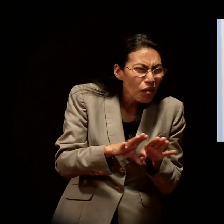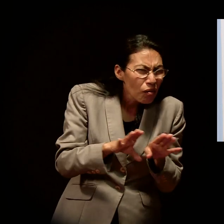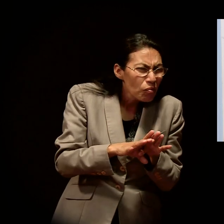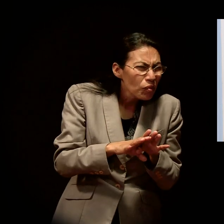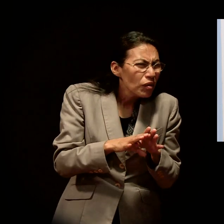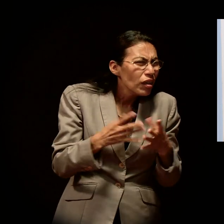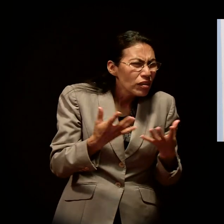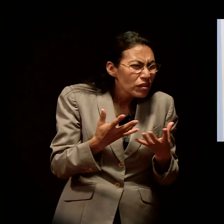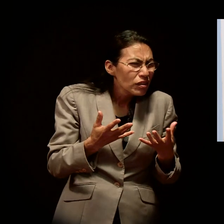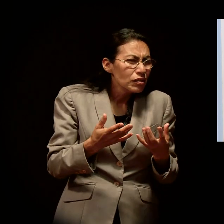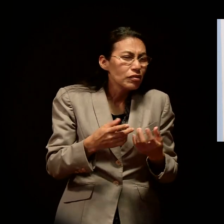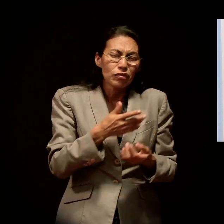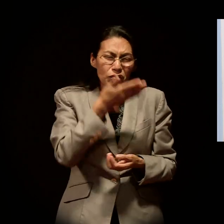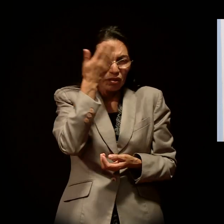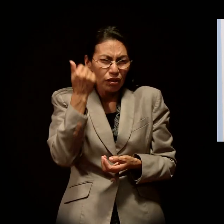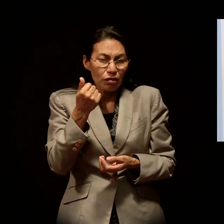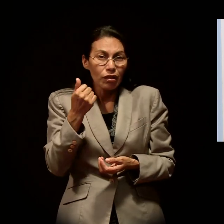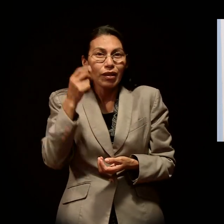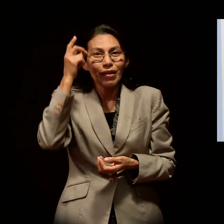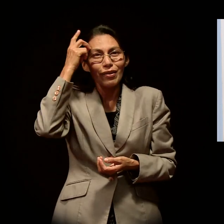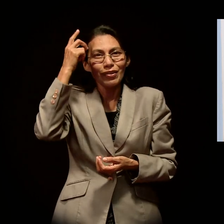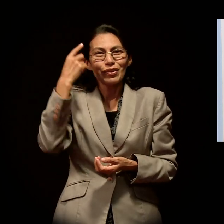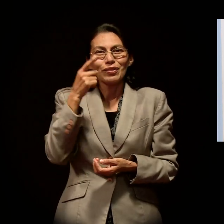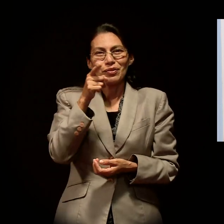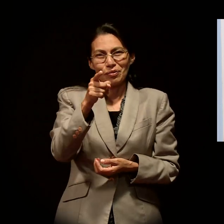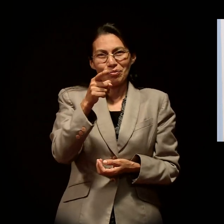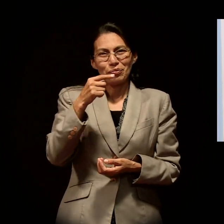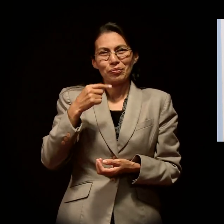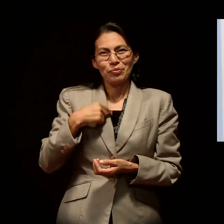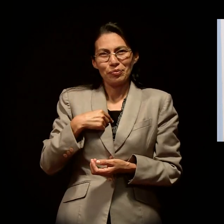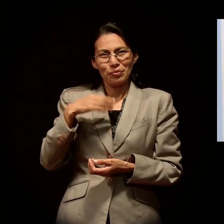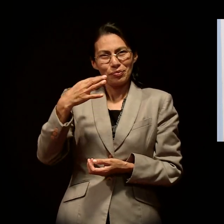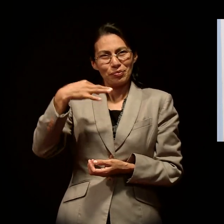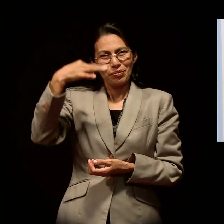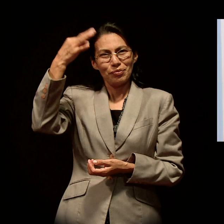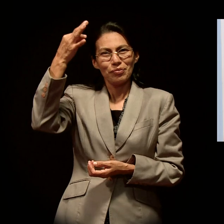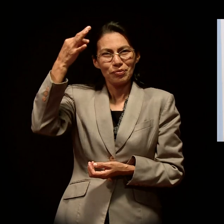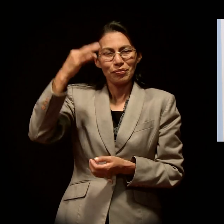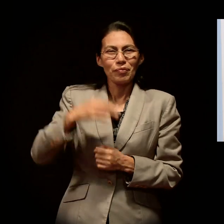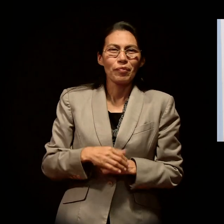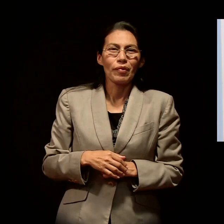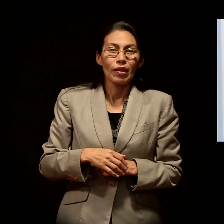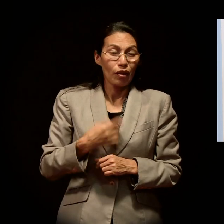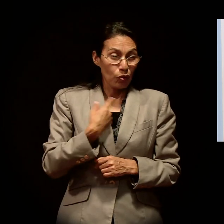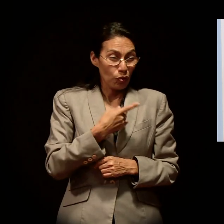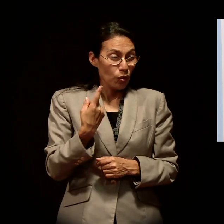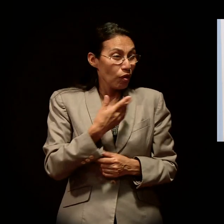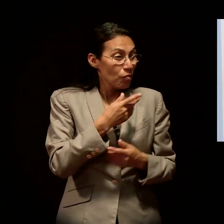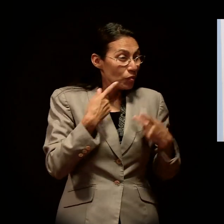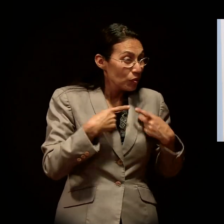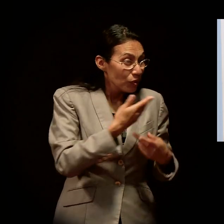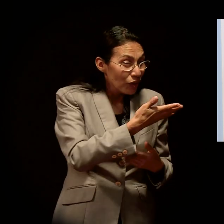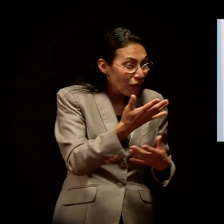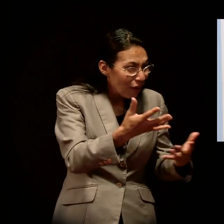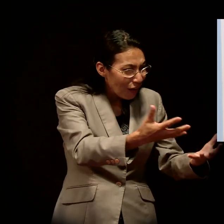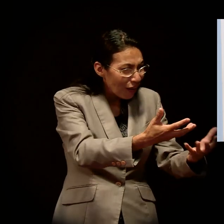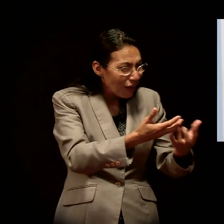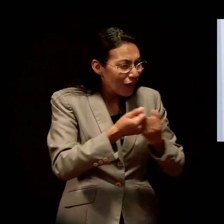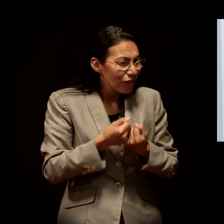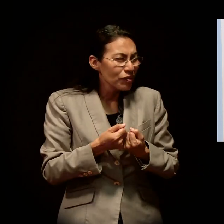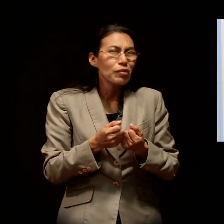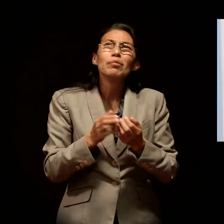y Dios nos escogió a nosotros a ti y a mí para hacer sus eslabones para alcanzarlo y cuando le pedimos a Dios